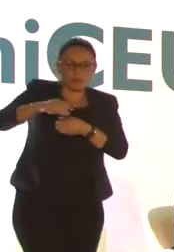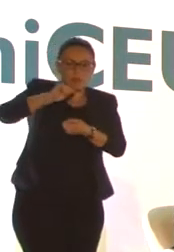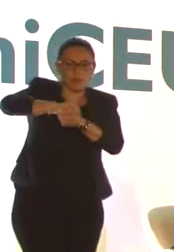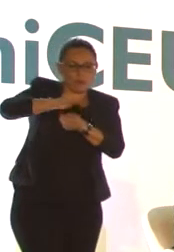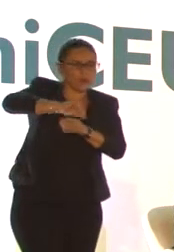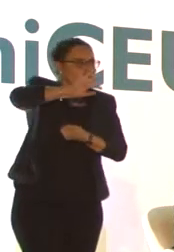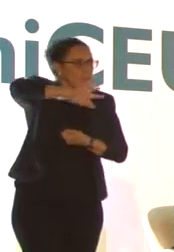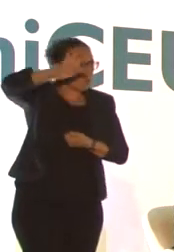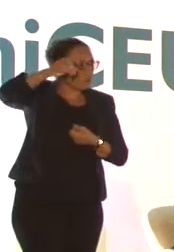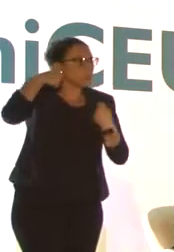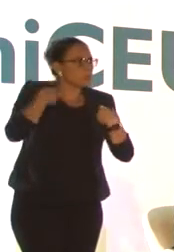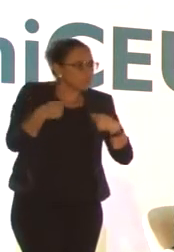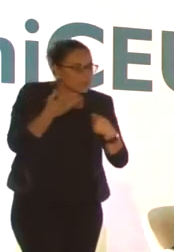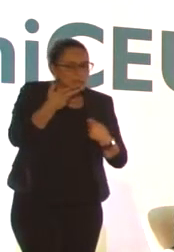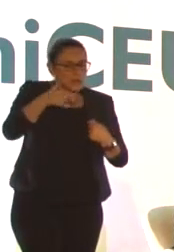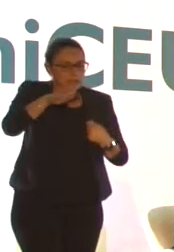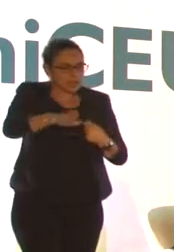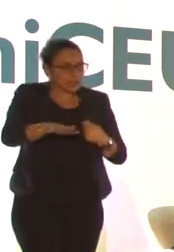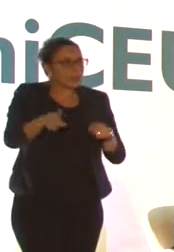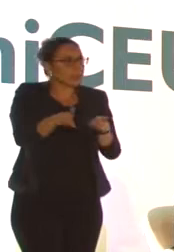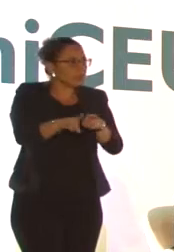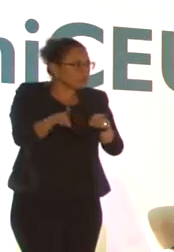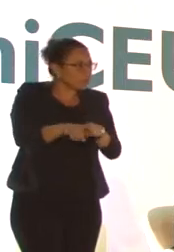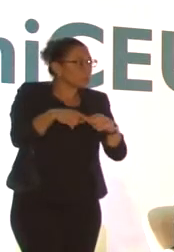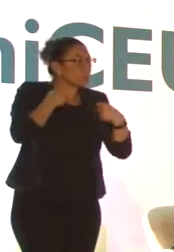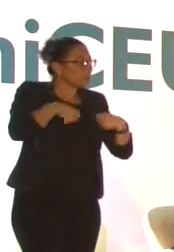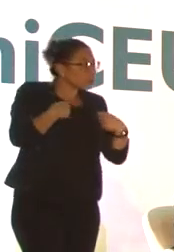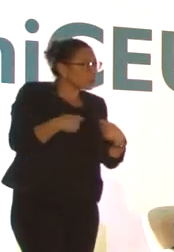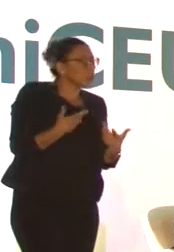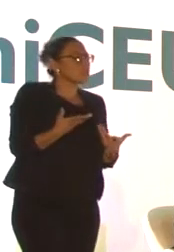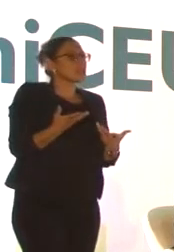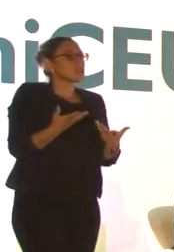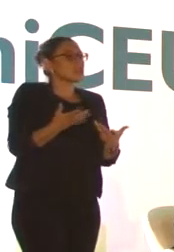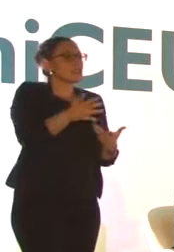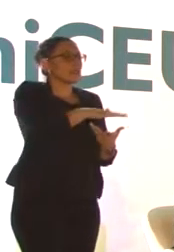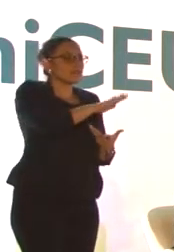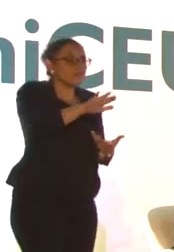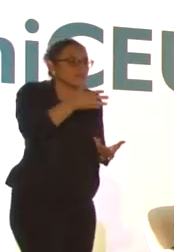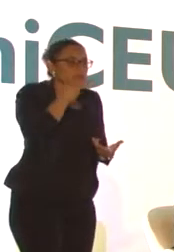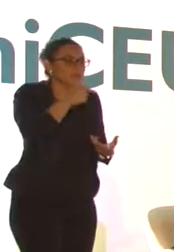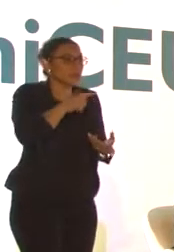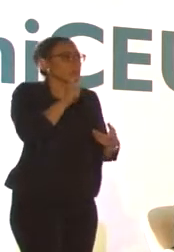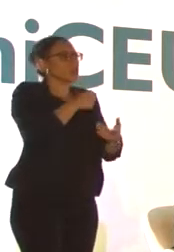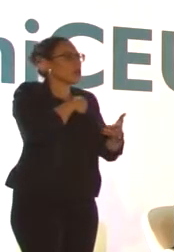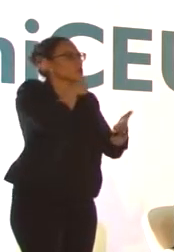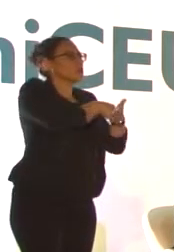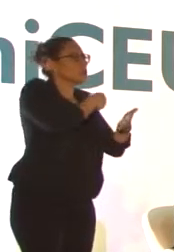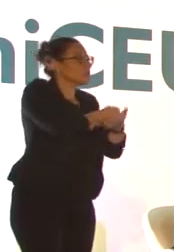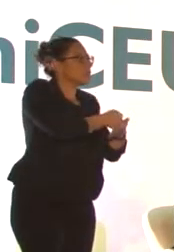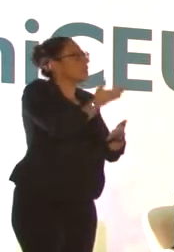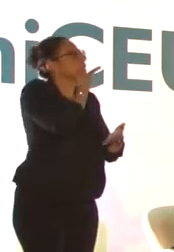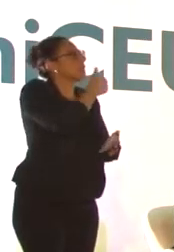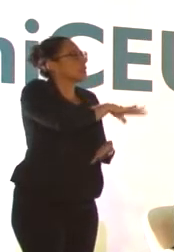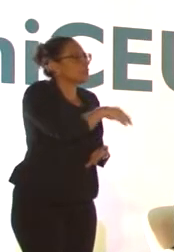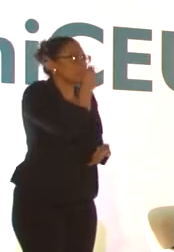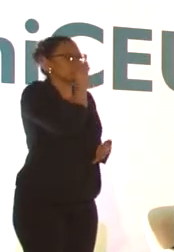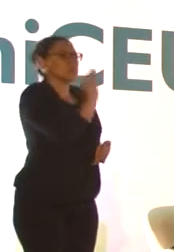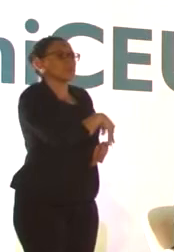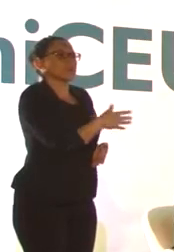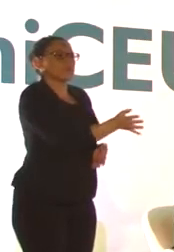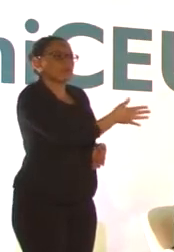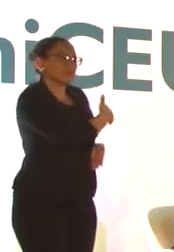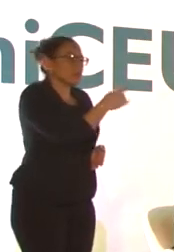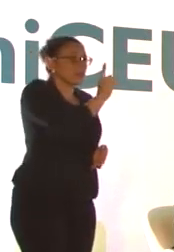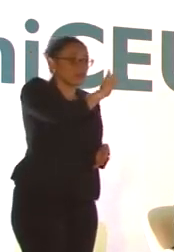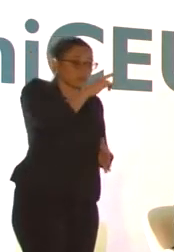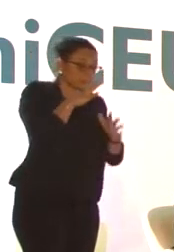excelência. E essa é uma grande preocupação e a gente vem lutando para que nenhuma criança fique para trás. Mas na reflexão